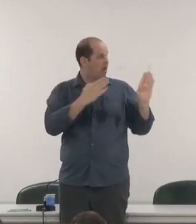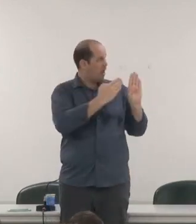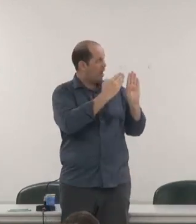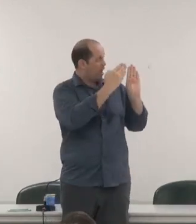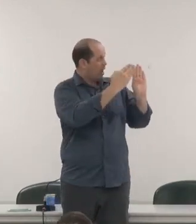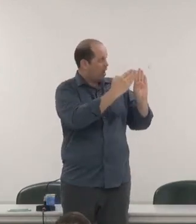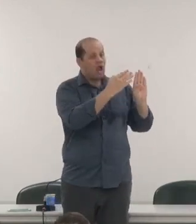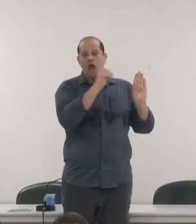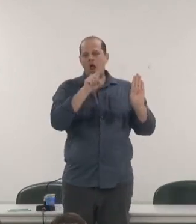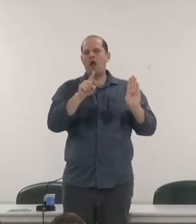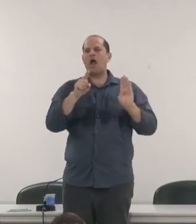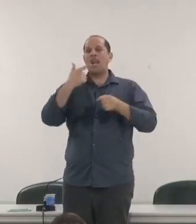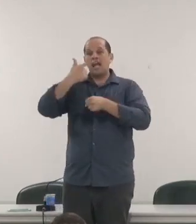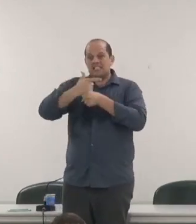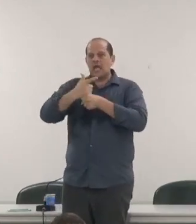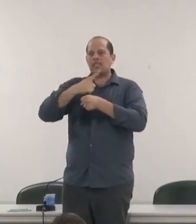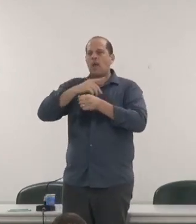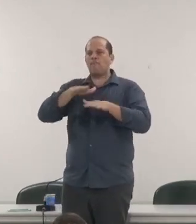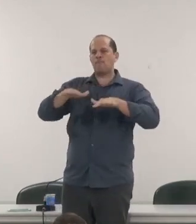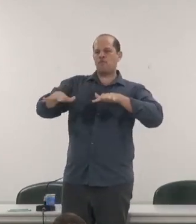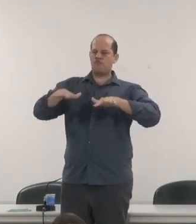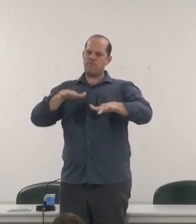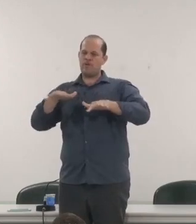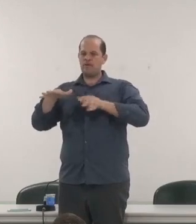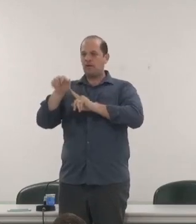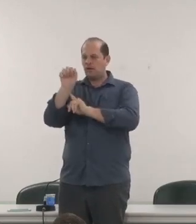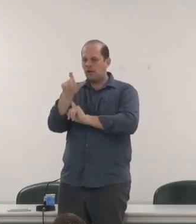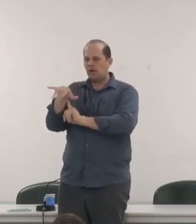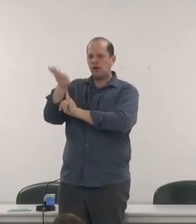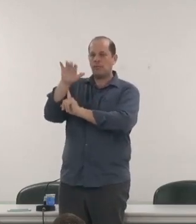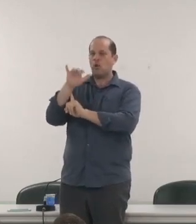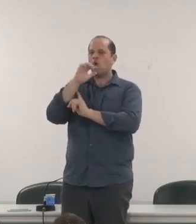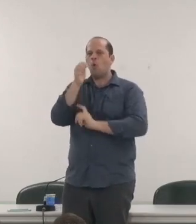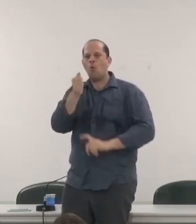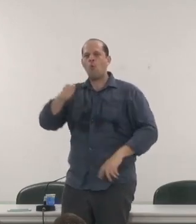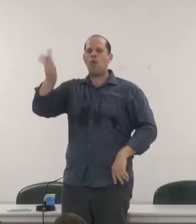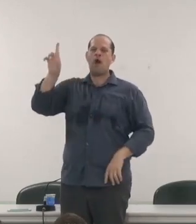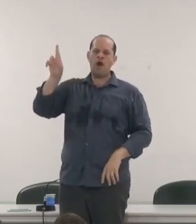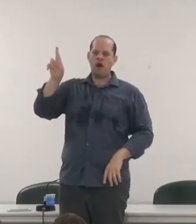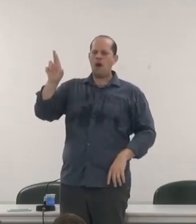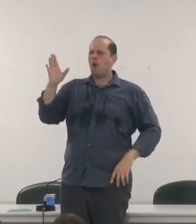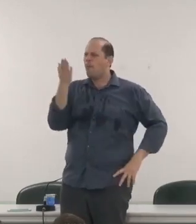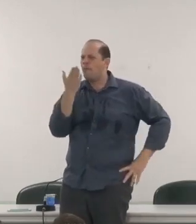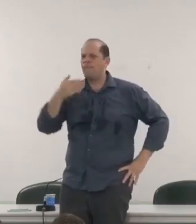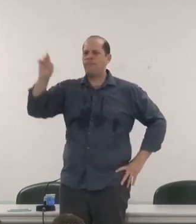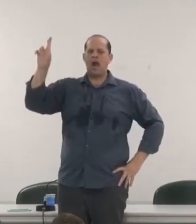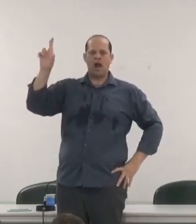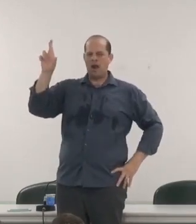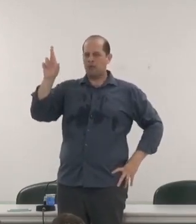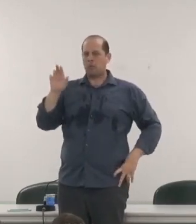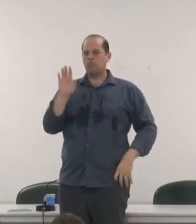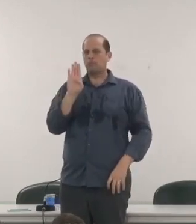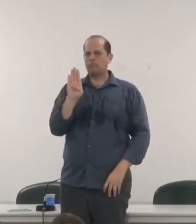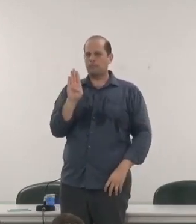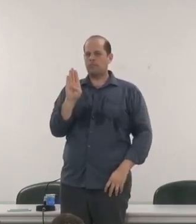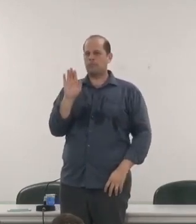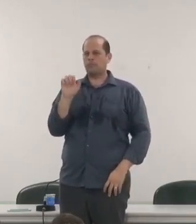isso, a gente tem só a inicialização. Então, tem um movimento, sinais, soletrações lexicalizadas, elas